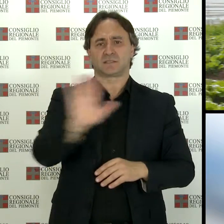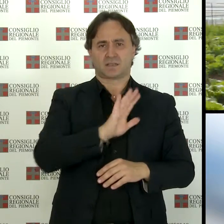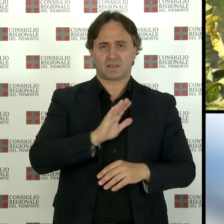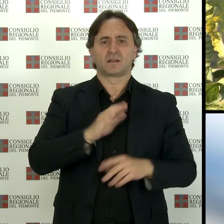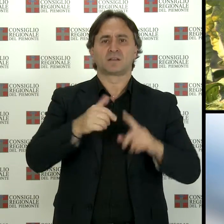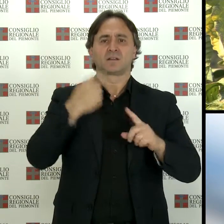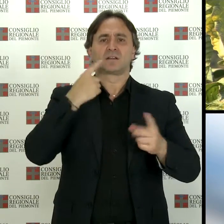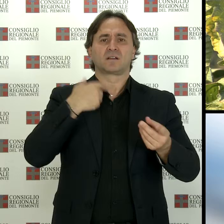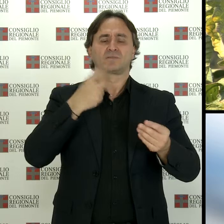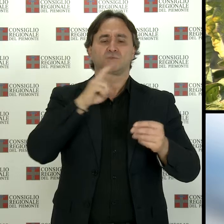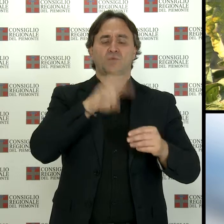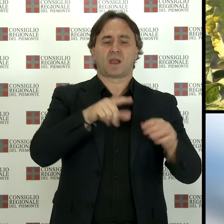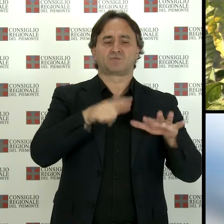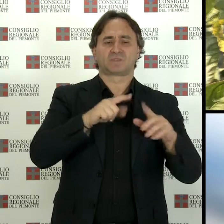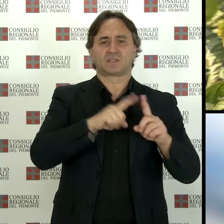finanza regionale